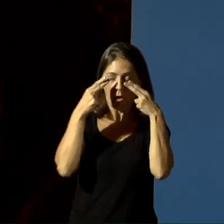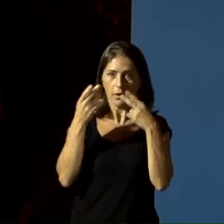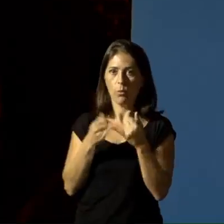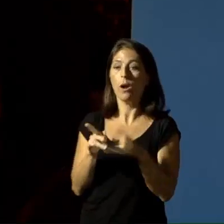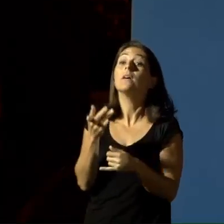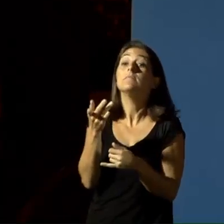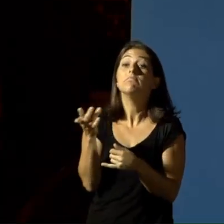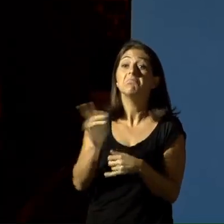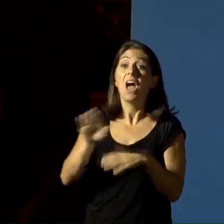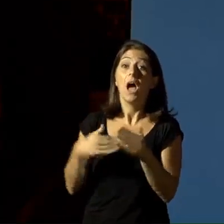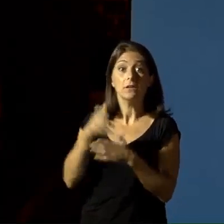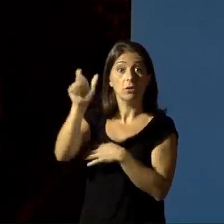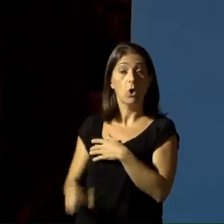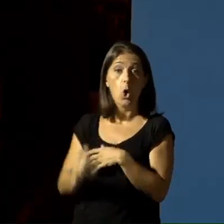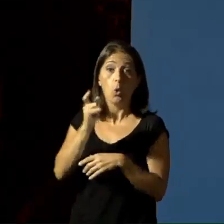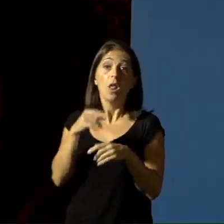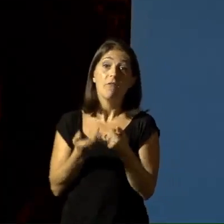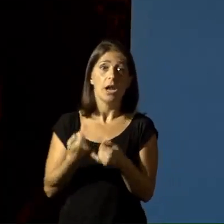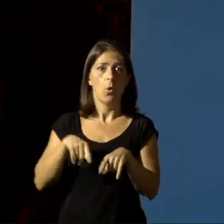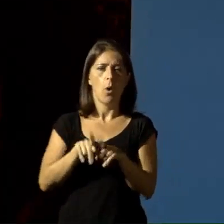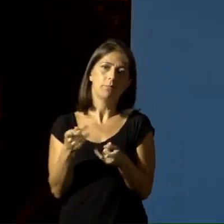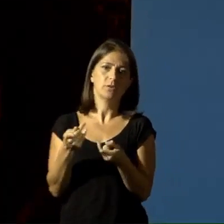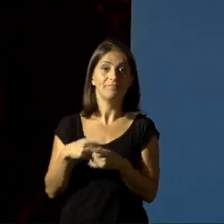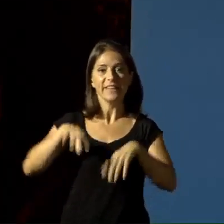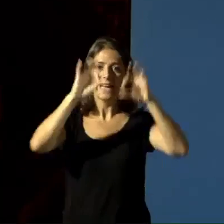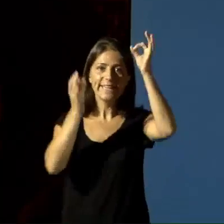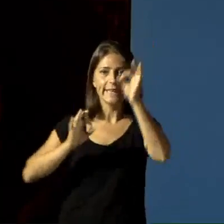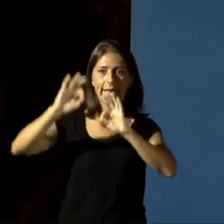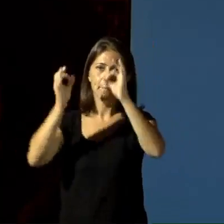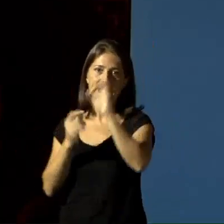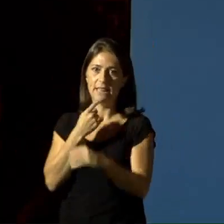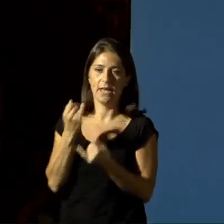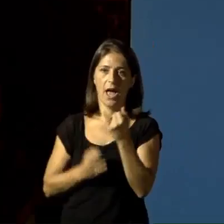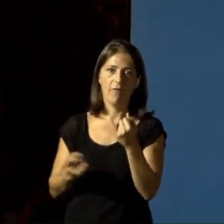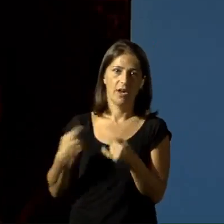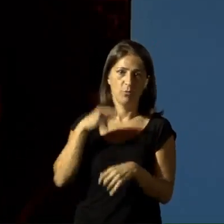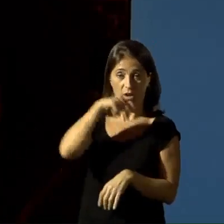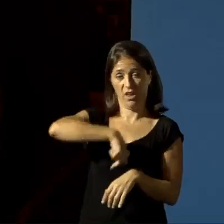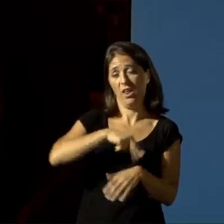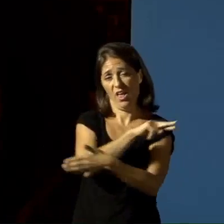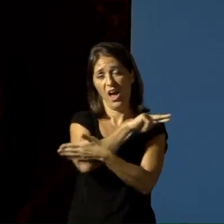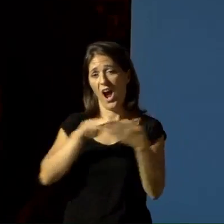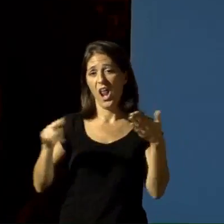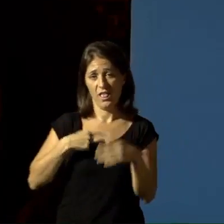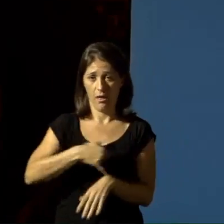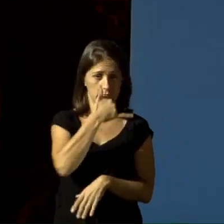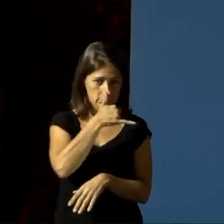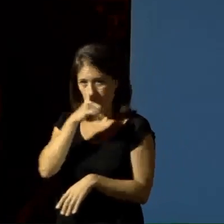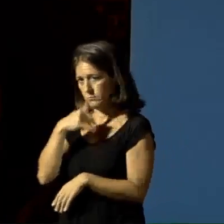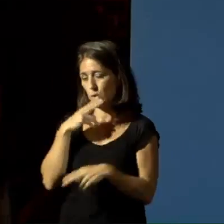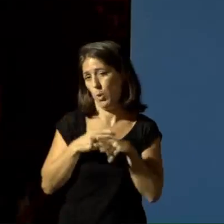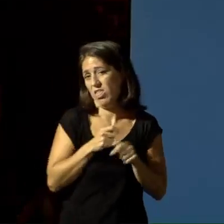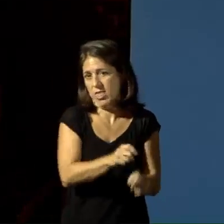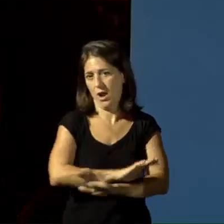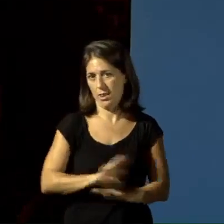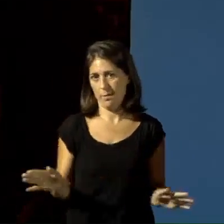e Núñez confundiu coa neve, esa nieve que chaman en Gringolandia, que nas Rías Baixas chaman fariña. Bueno, que lle pregunten a Marcial